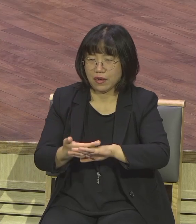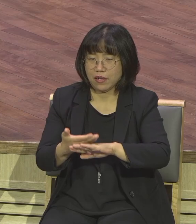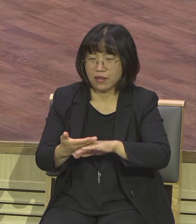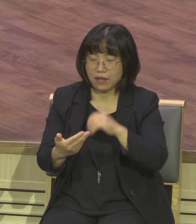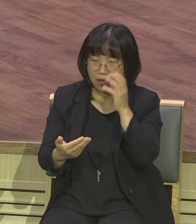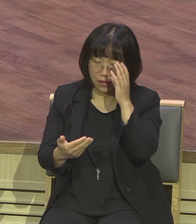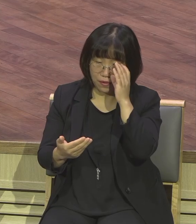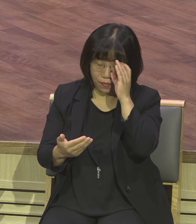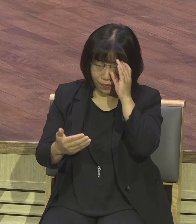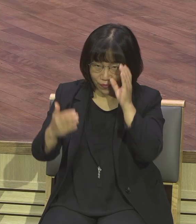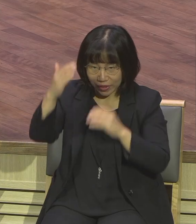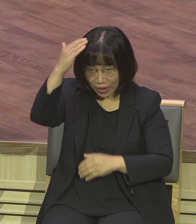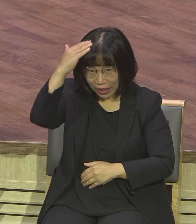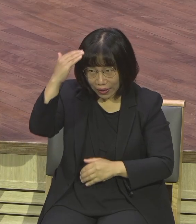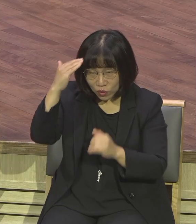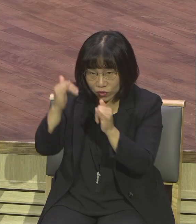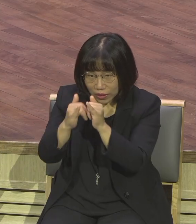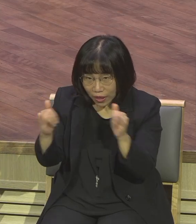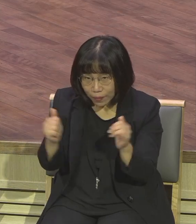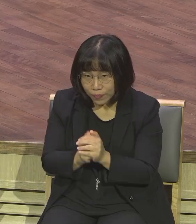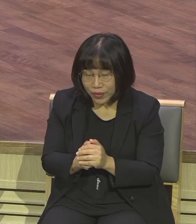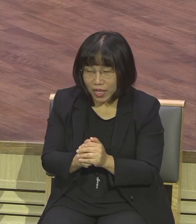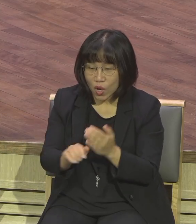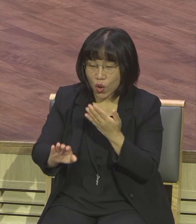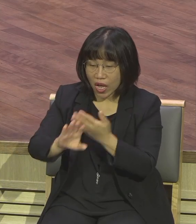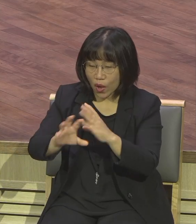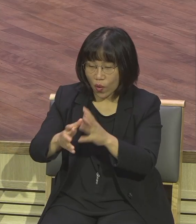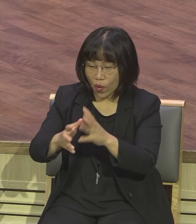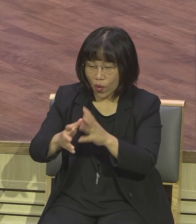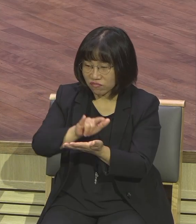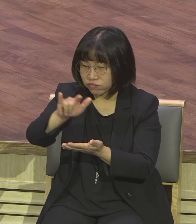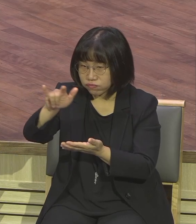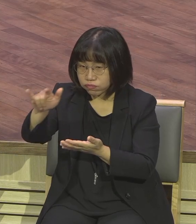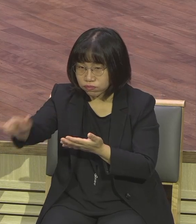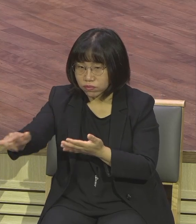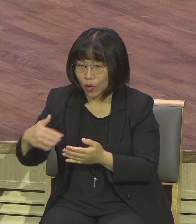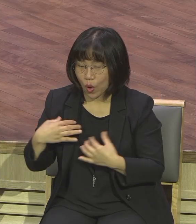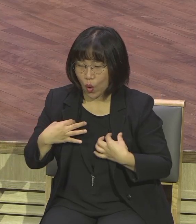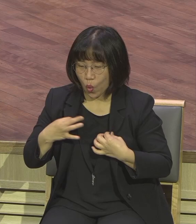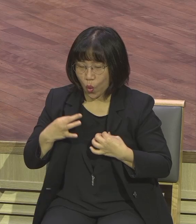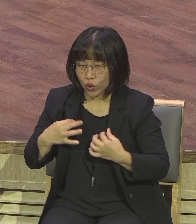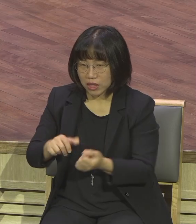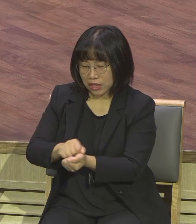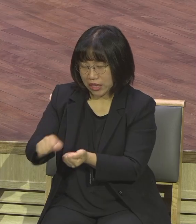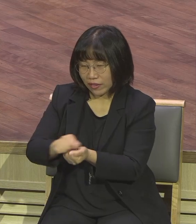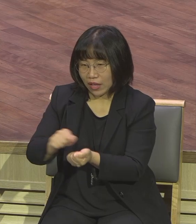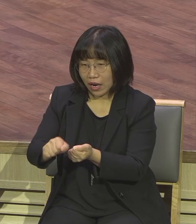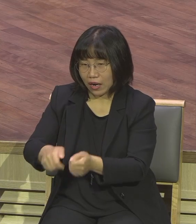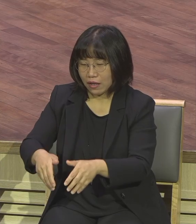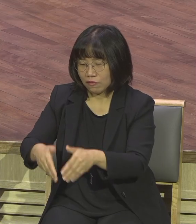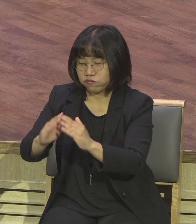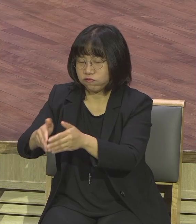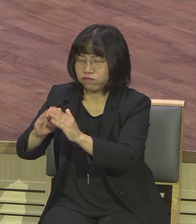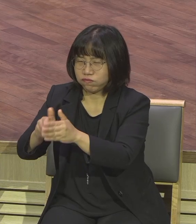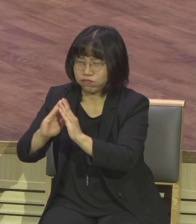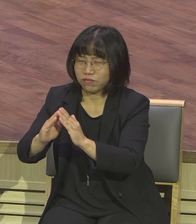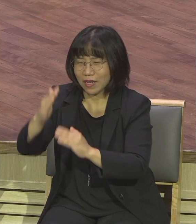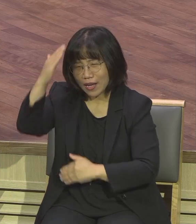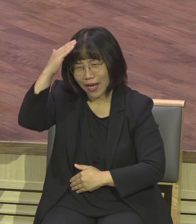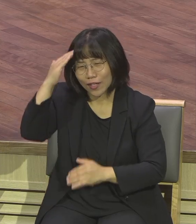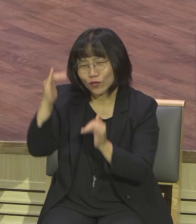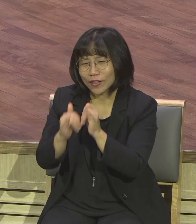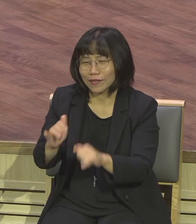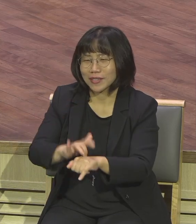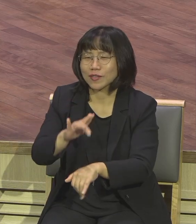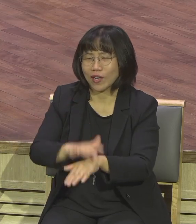아니에요. 우리나라 사람들은 이민 가면 세탁소에 이 유대인 똑 따라하거든요. 이 세계 민족 중에 유대인하고